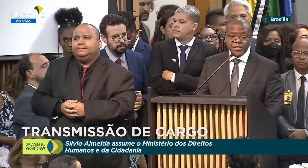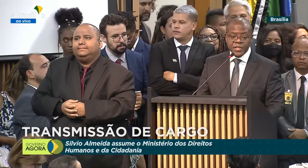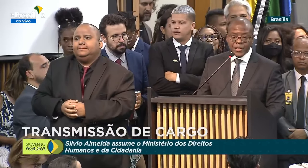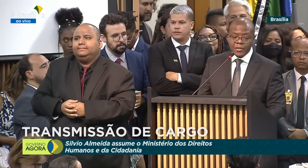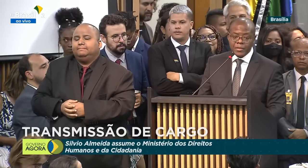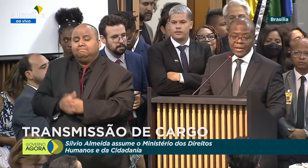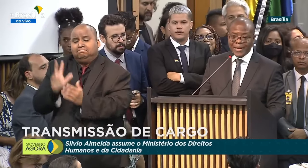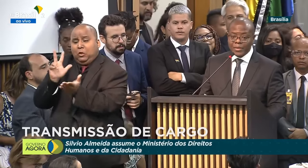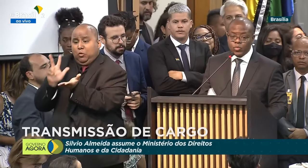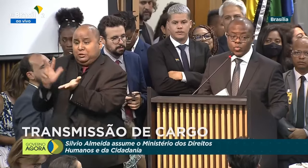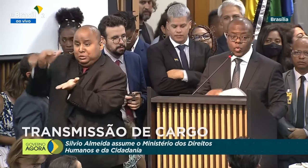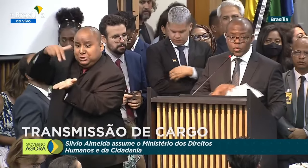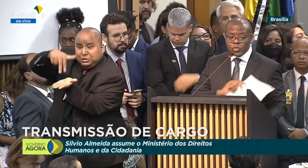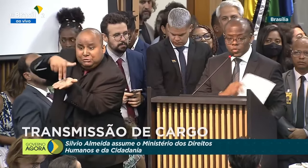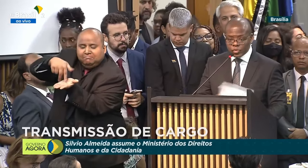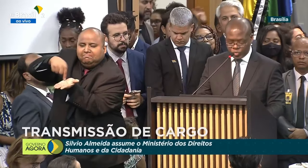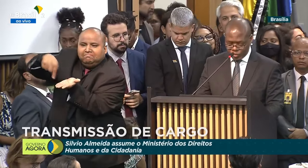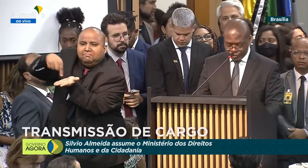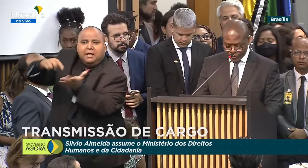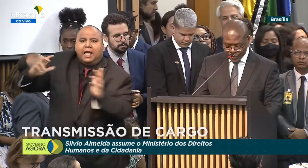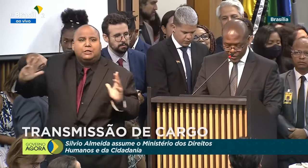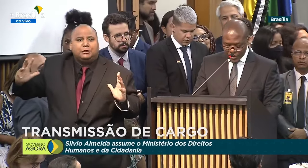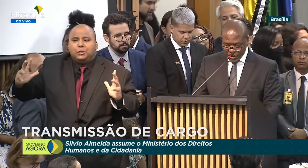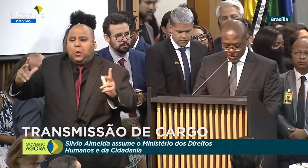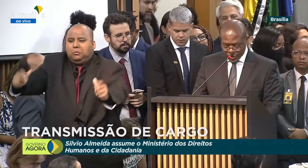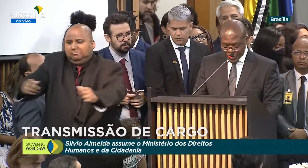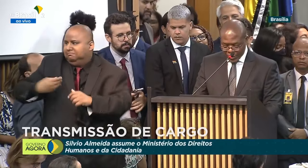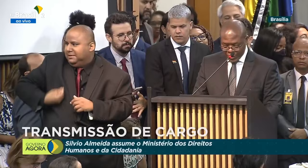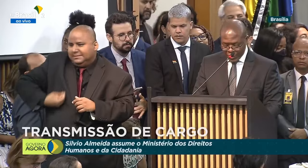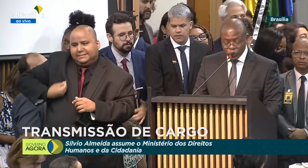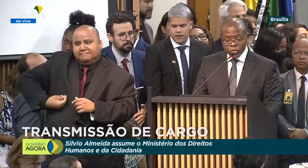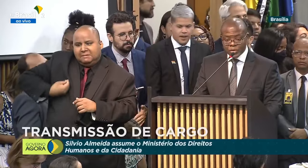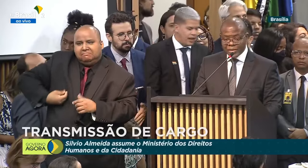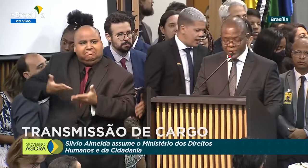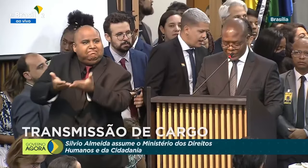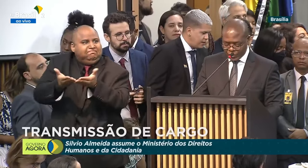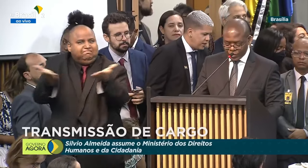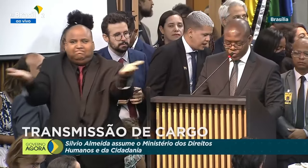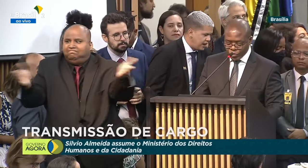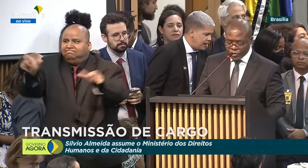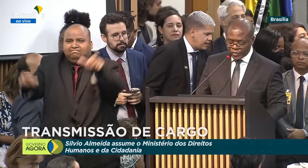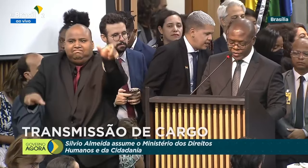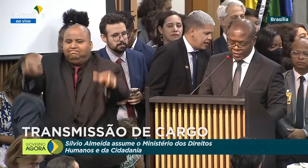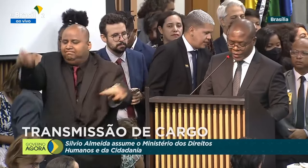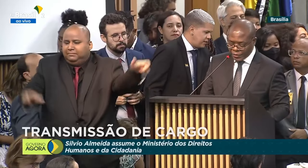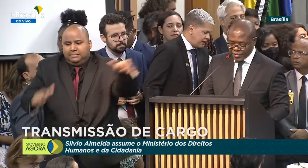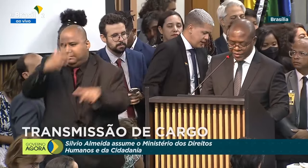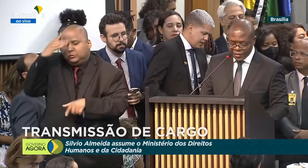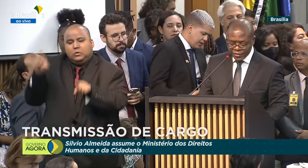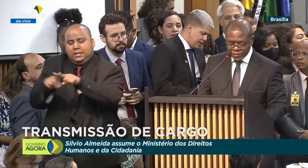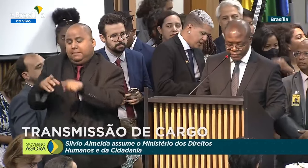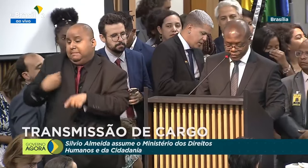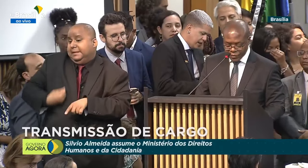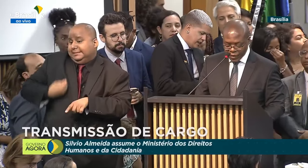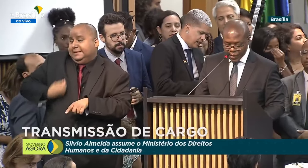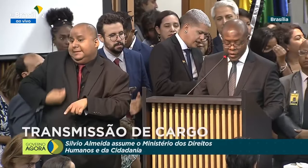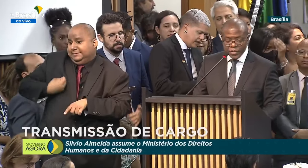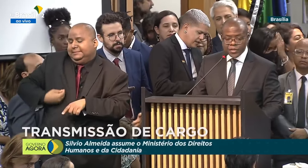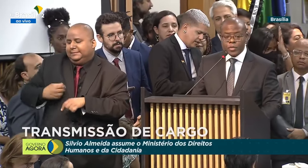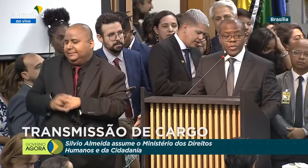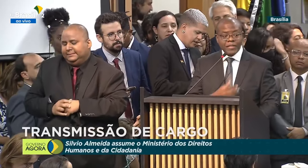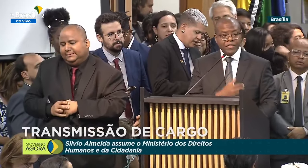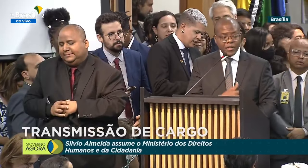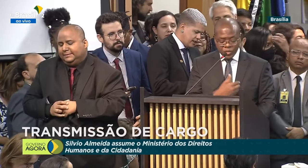vamos dirigir a todos todas as pessoas aqui presentes